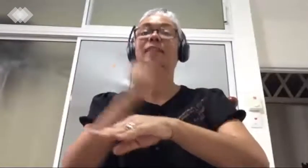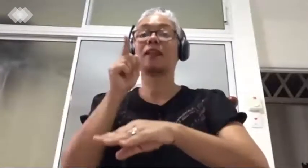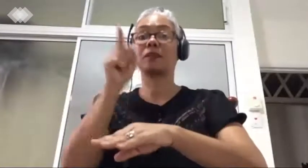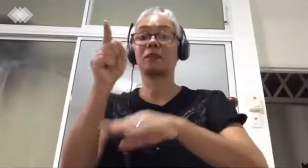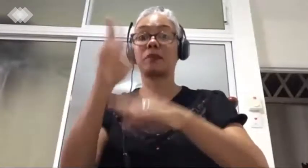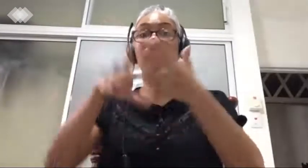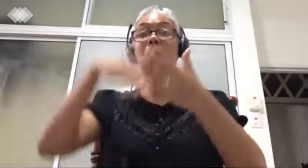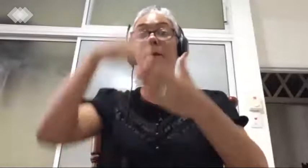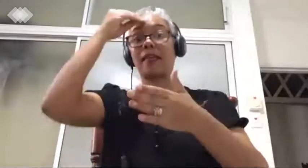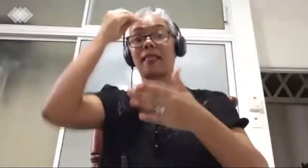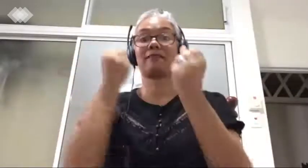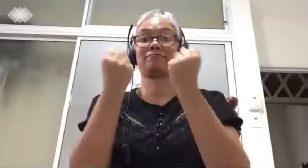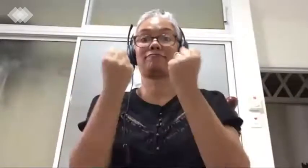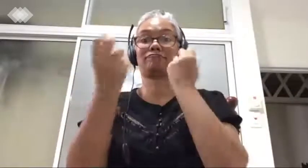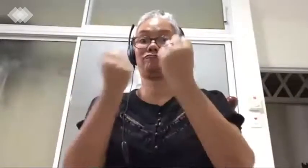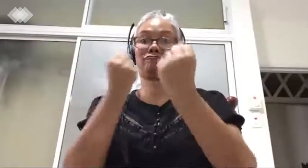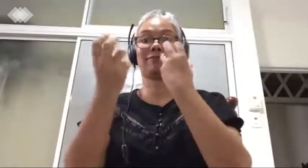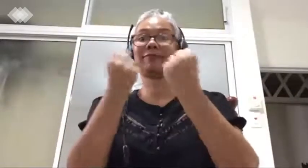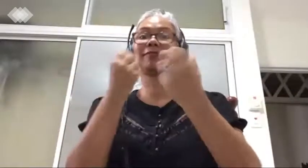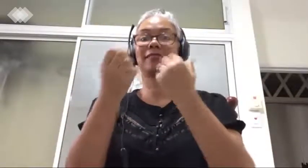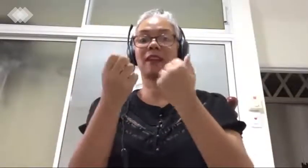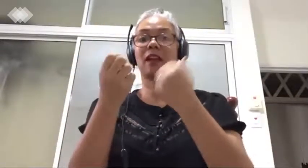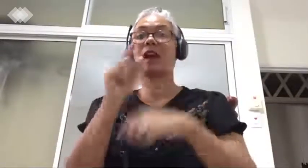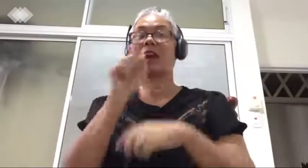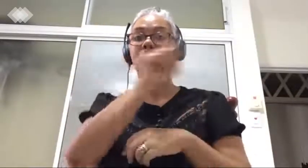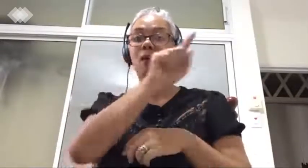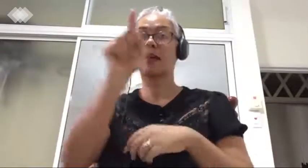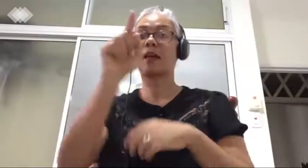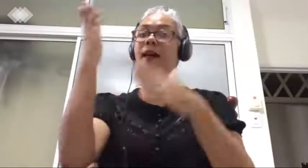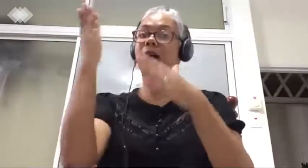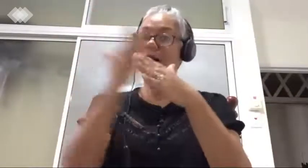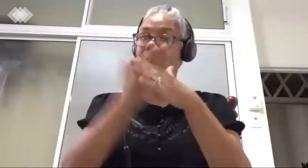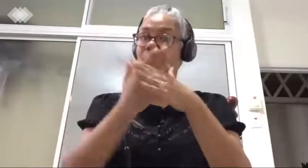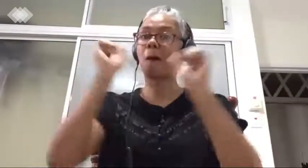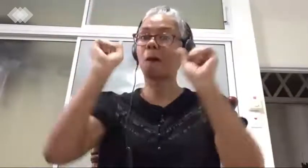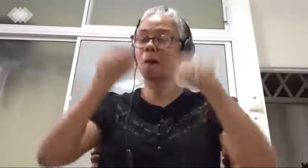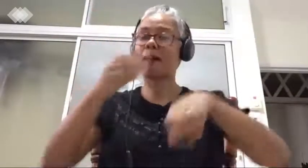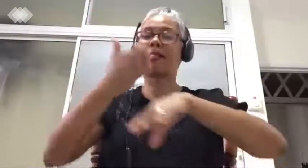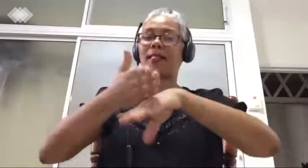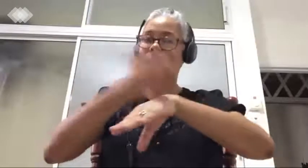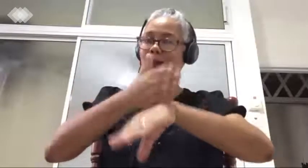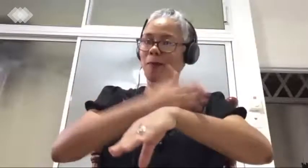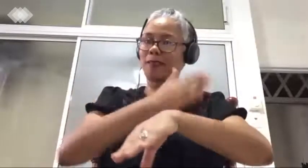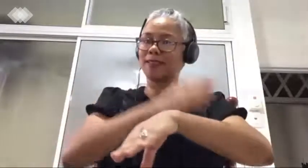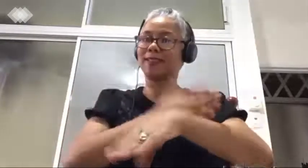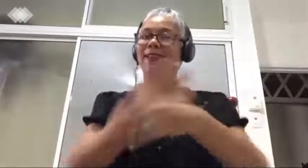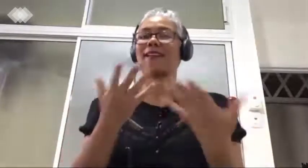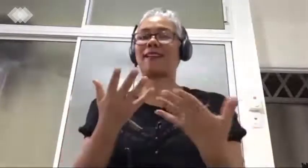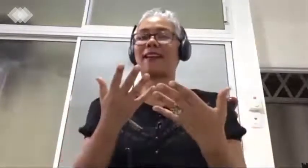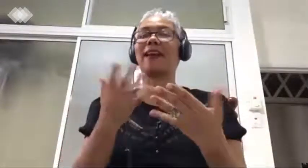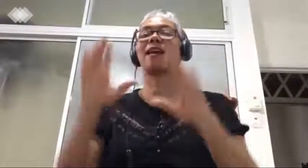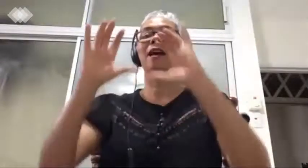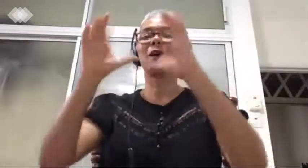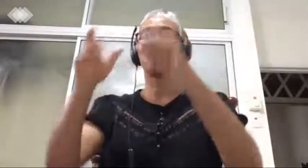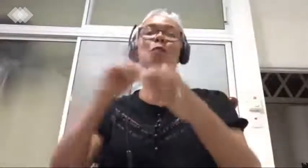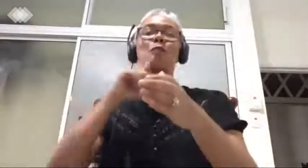los profesionales de la conducta que así lo requieran. Es una responsabilidad de nosotros como